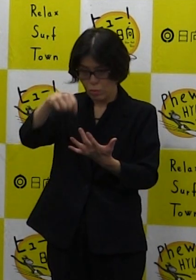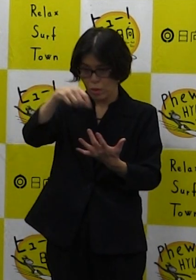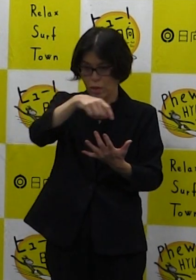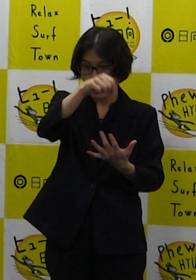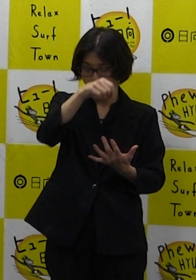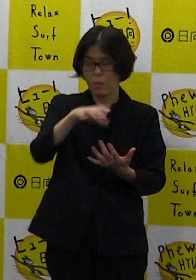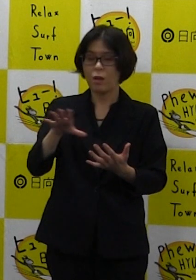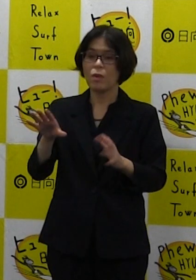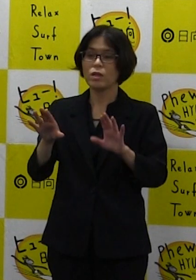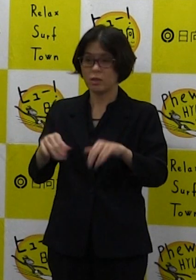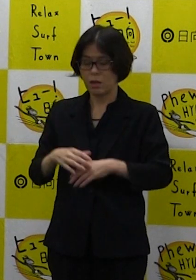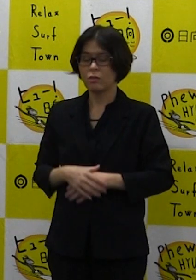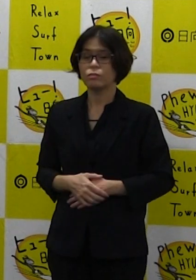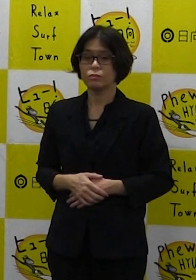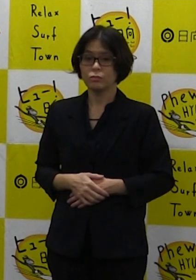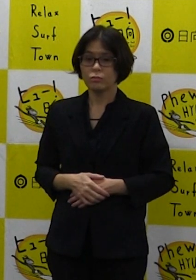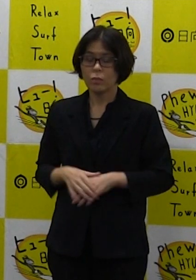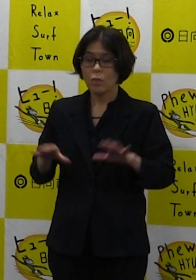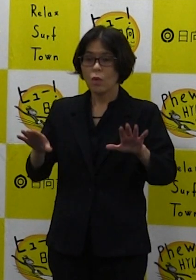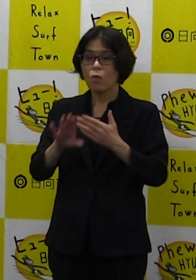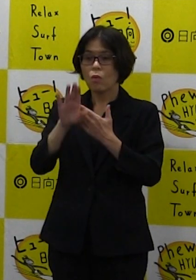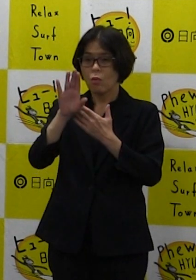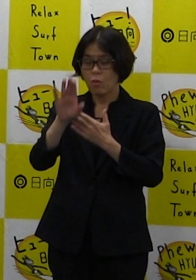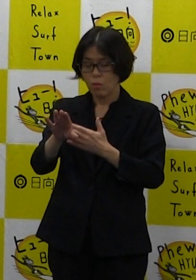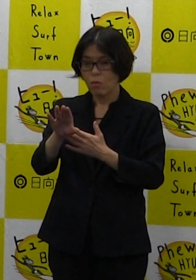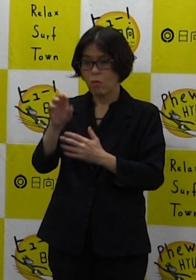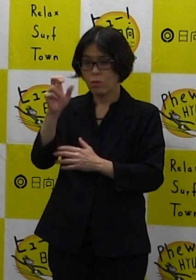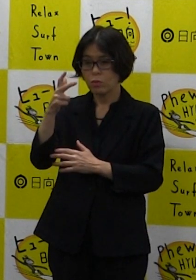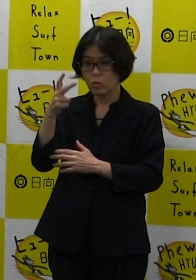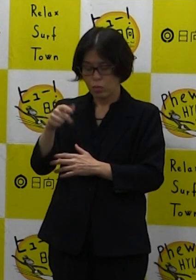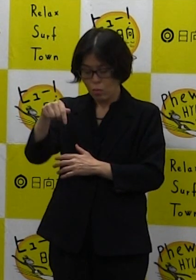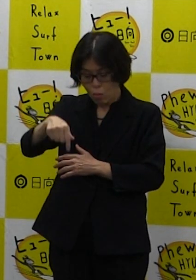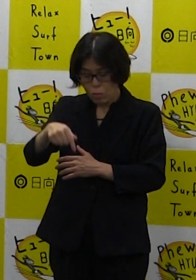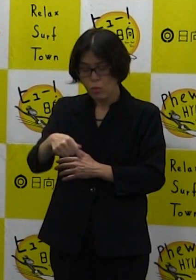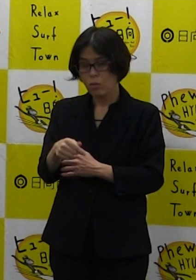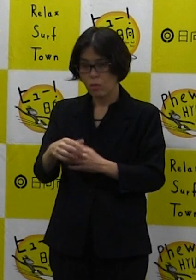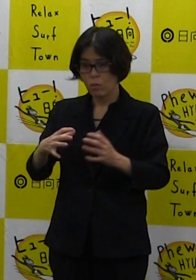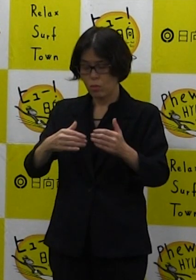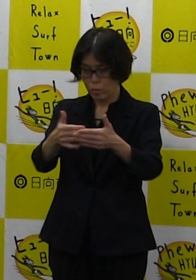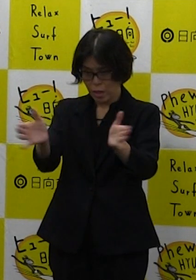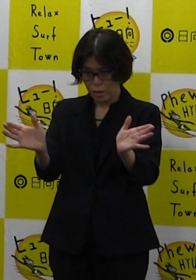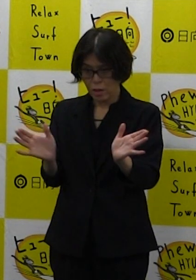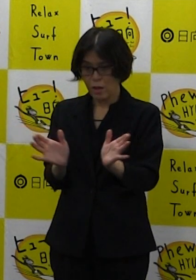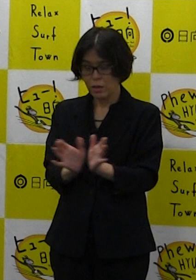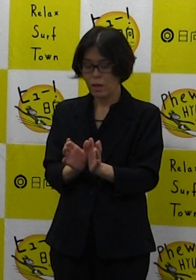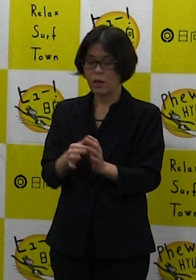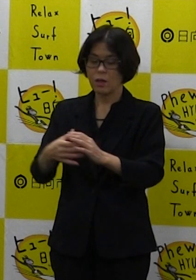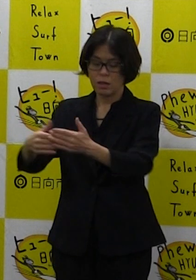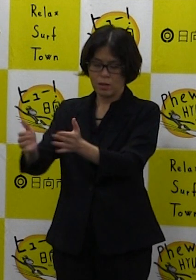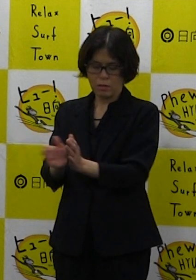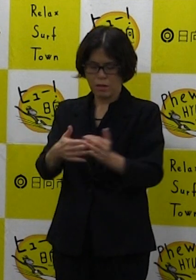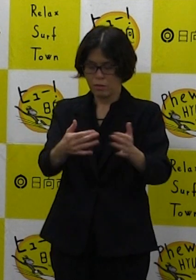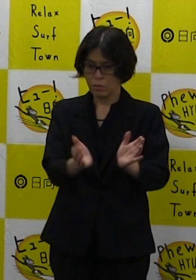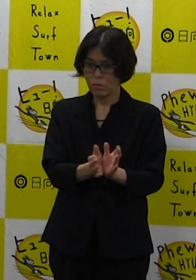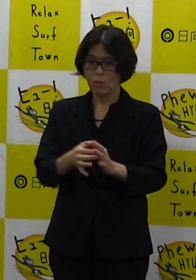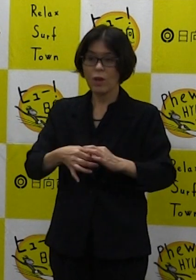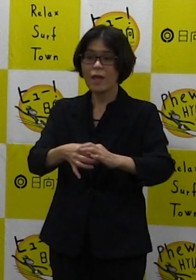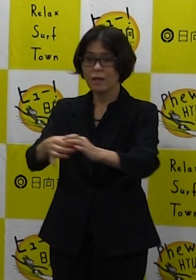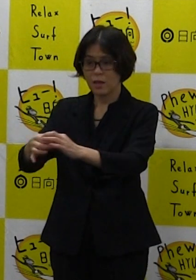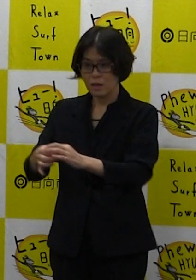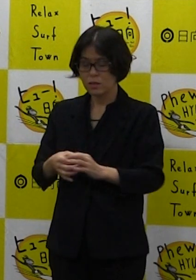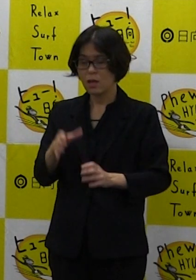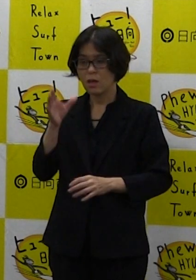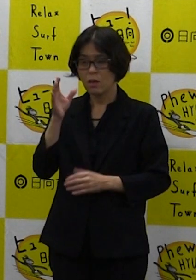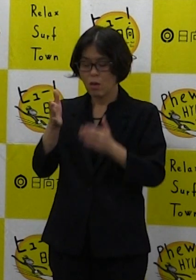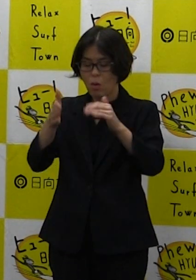ます今後本コンソーシアムでは様々な団体と連携をし細島灯台が